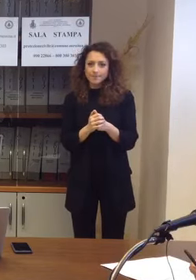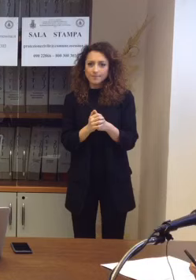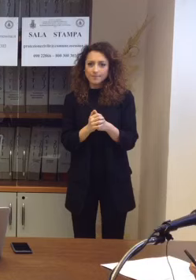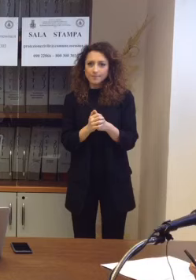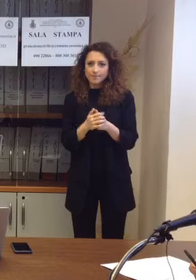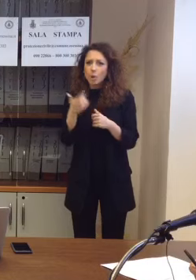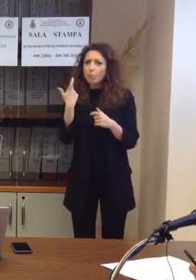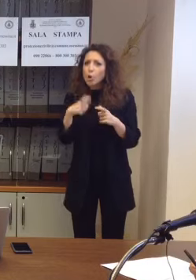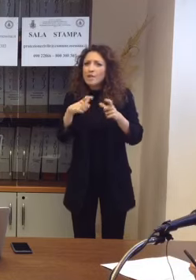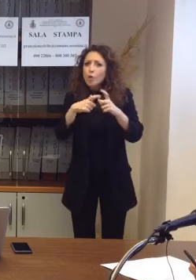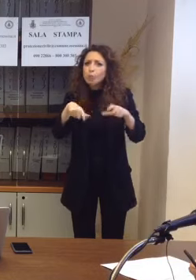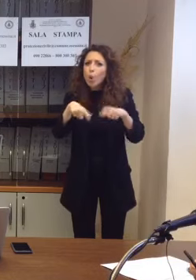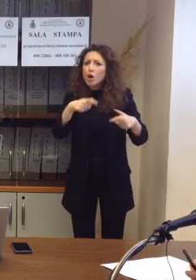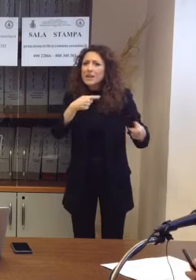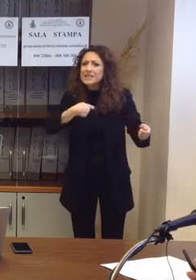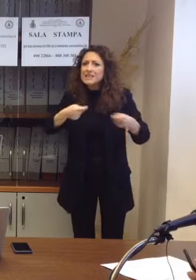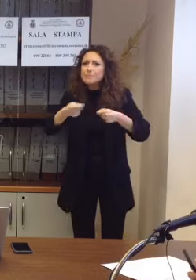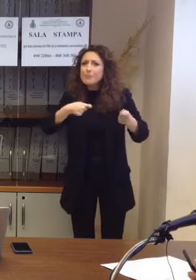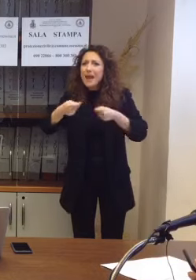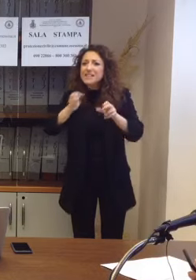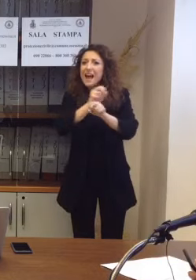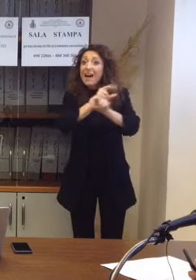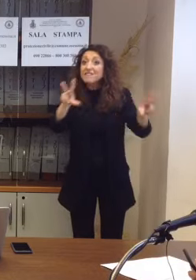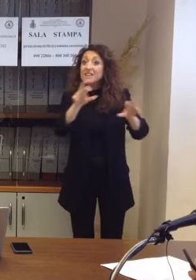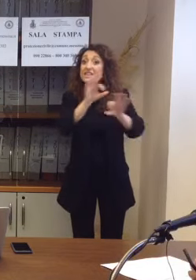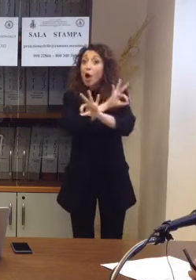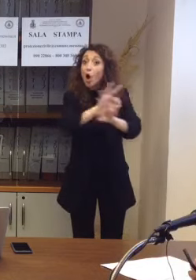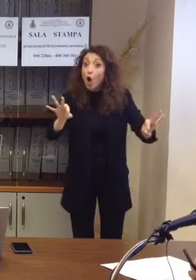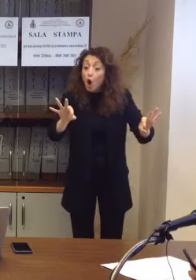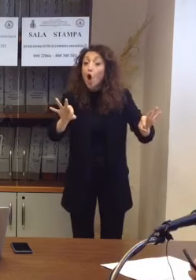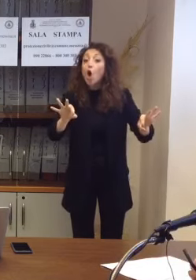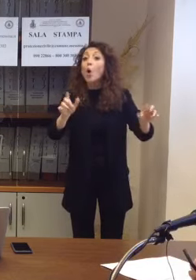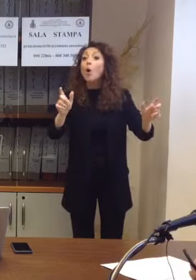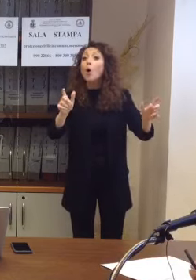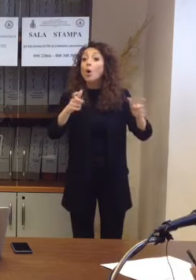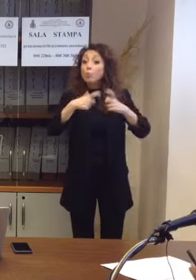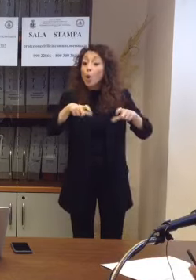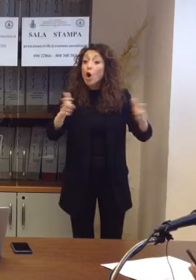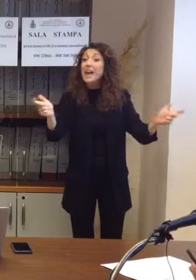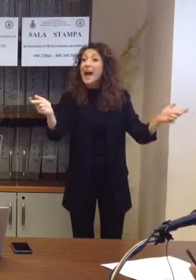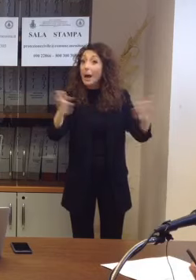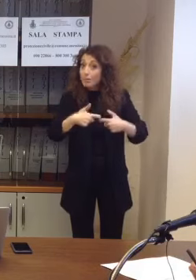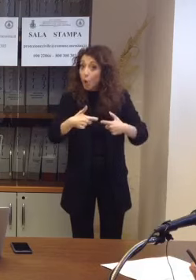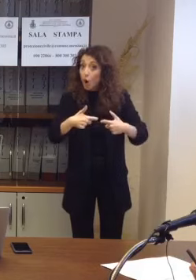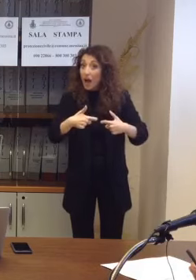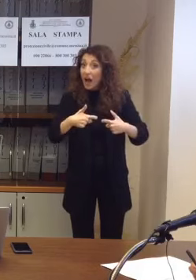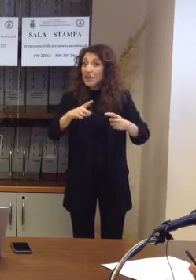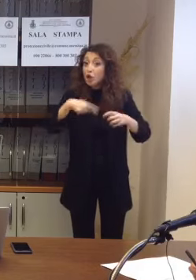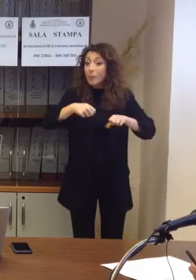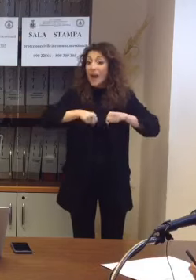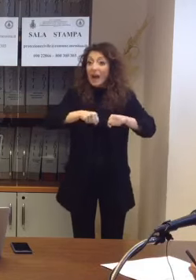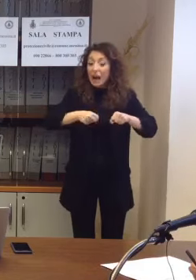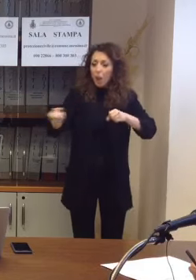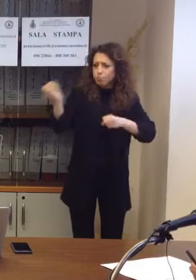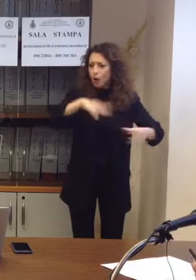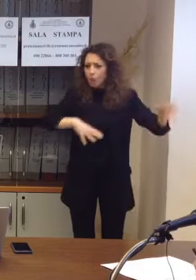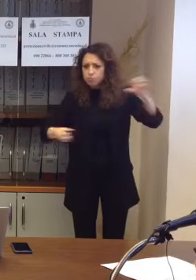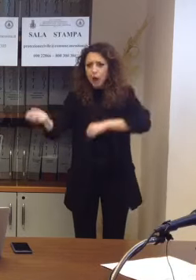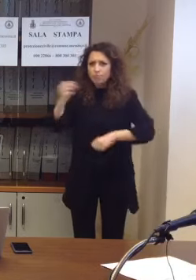che i buoni spesa sono bloccati e che dopo aver riempito il carrello di spesa